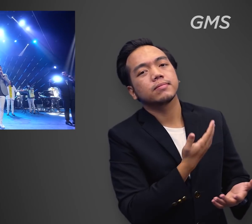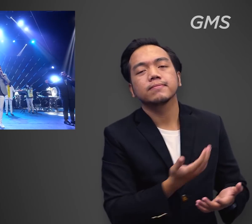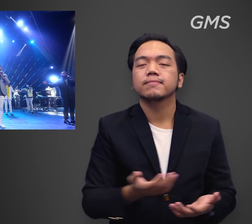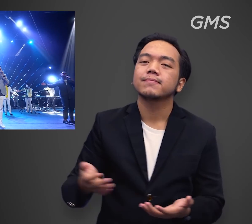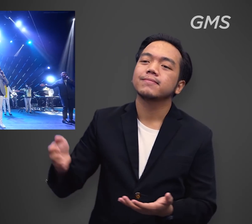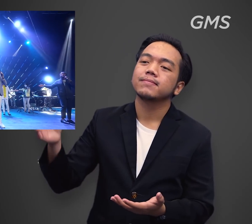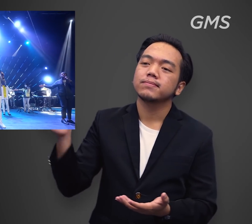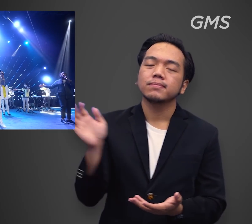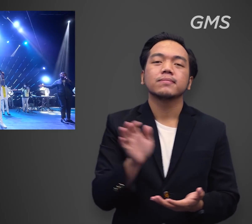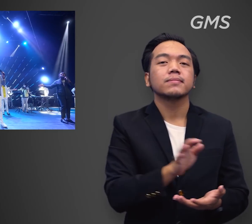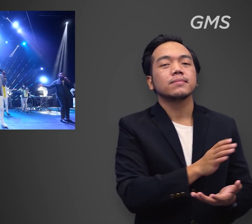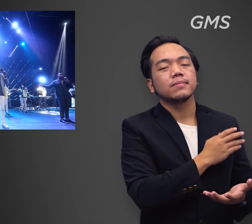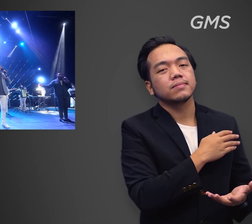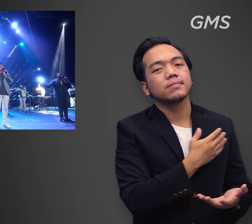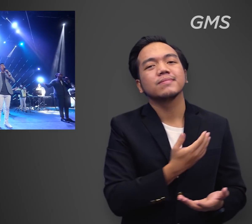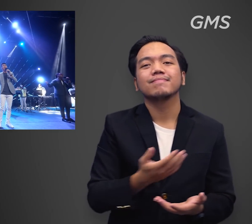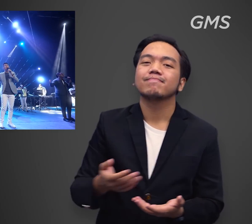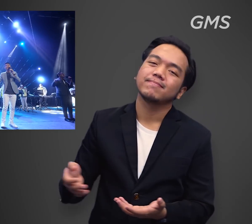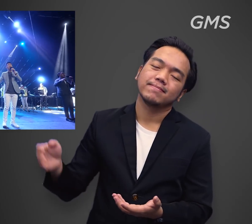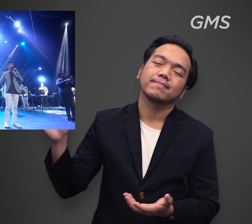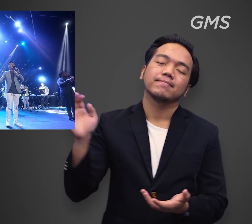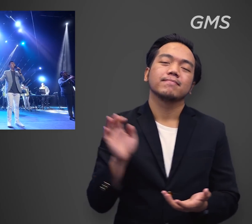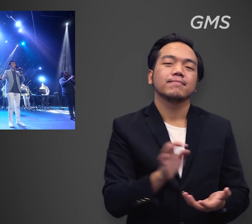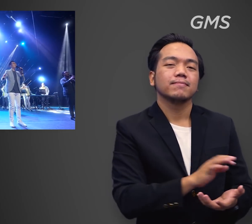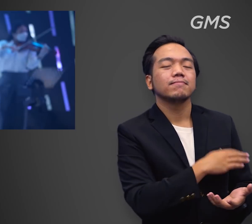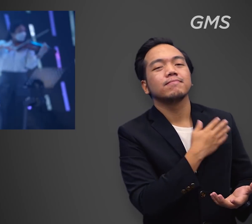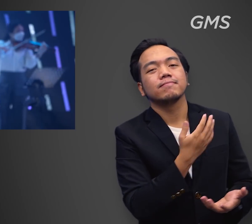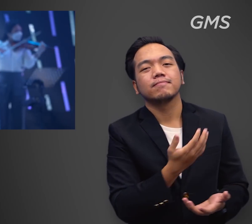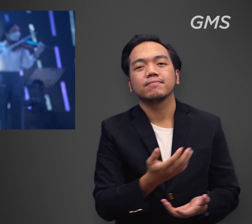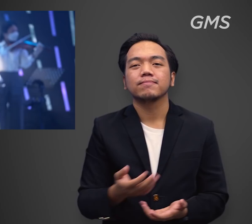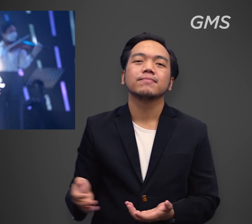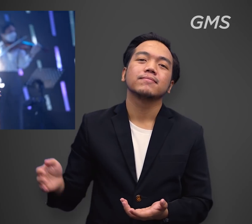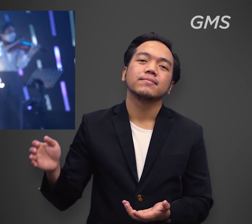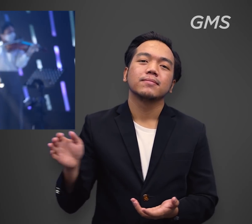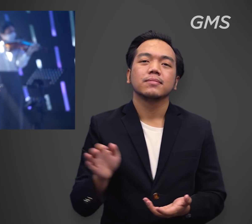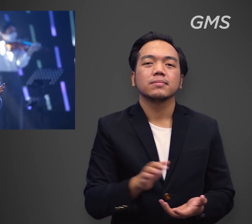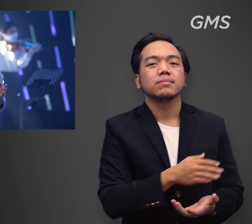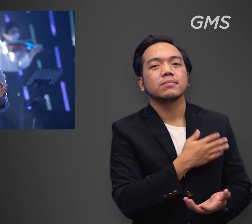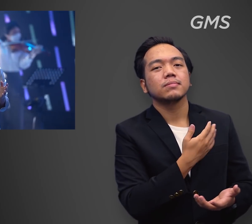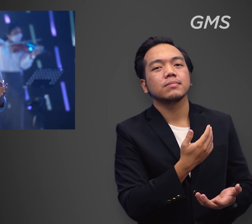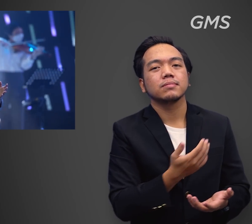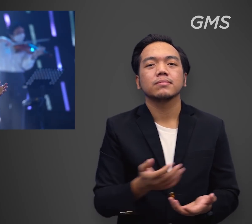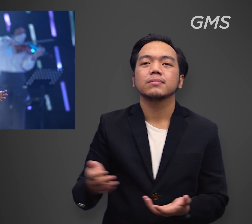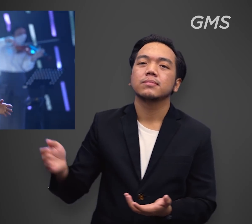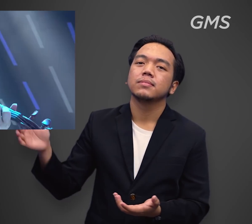kasih buat cintamu, terima kasih buat